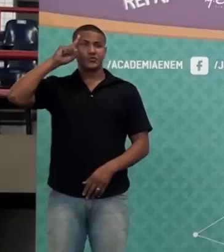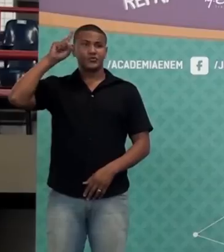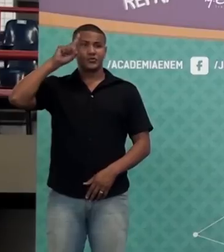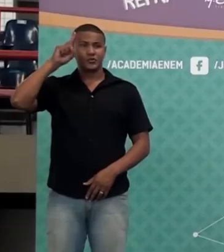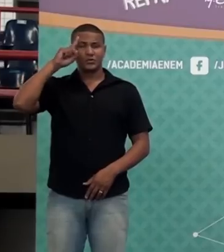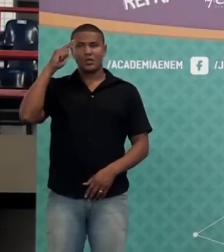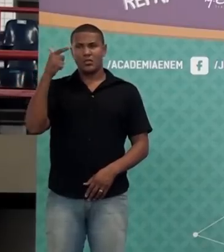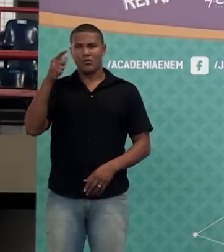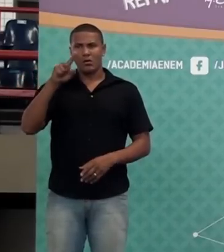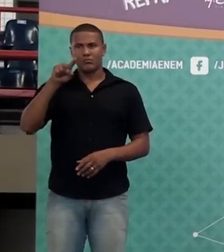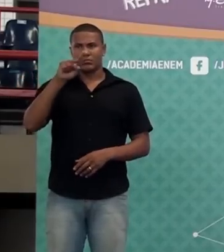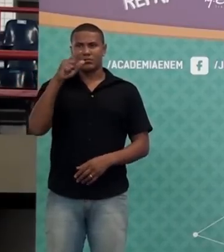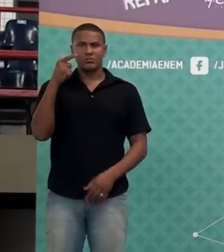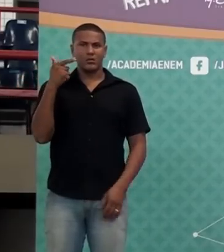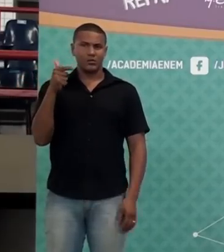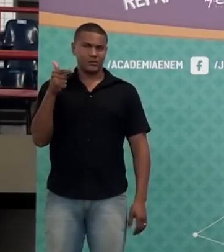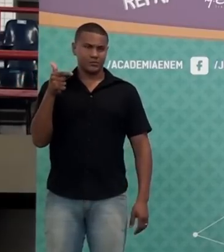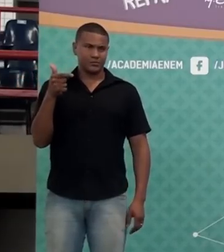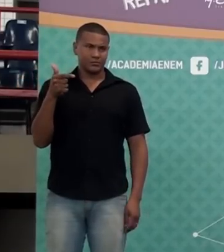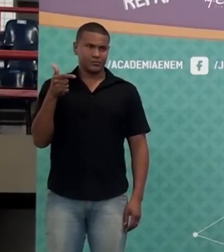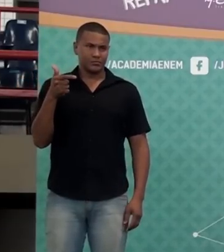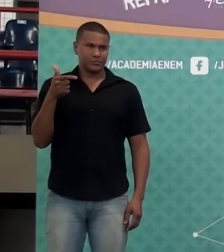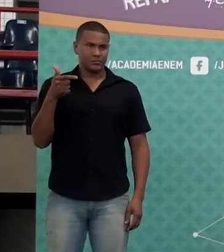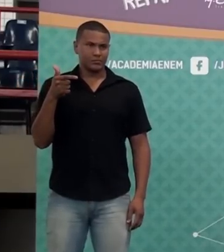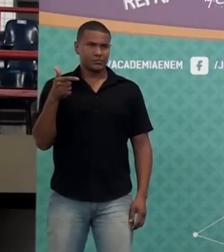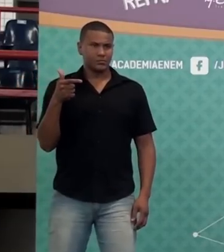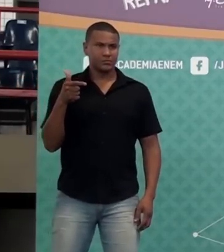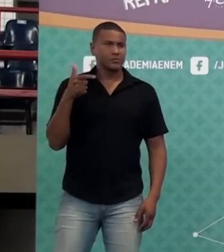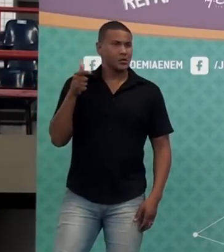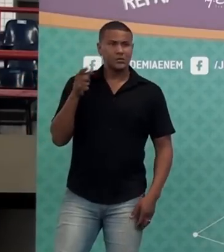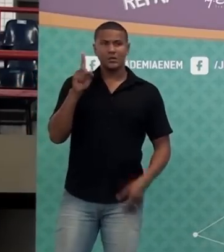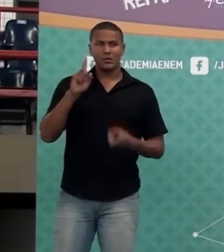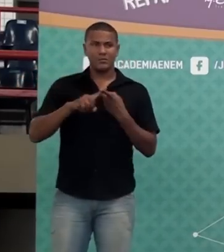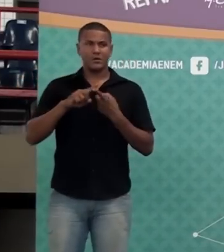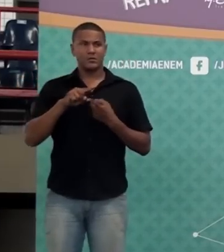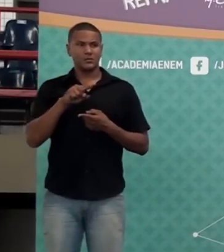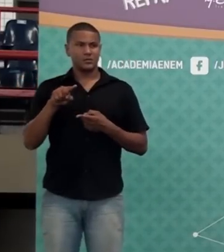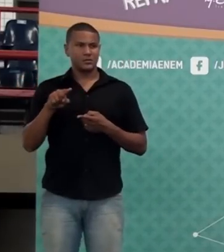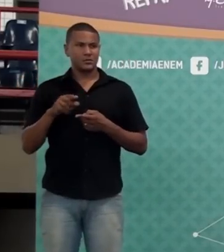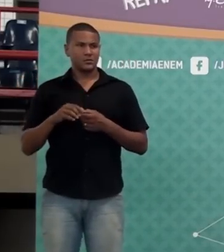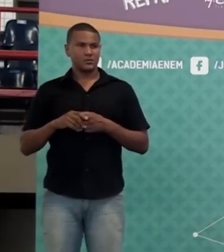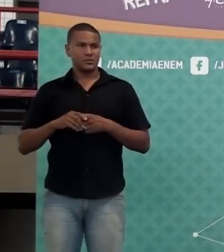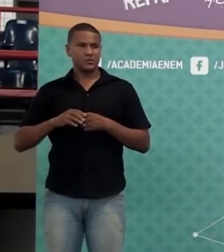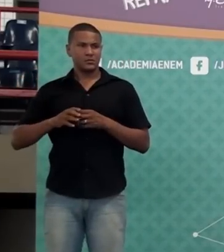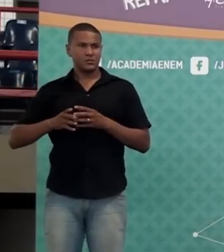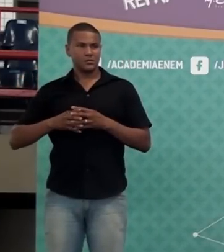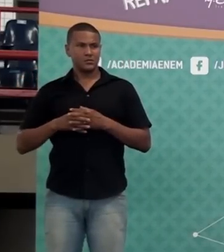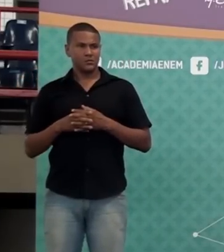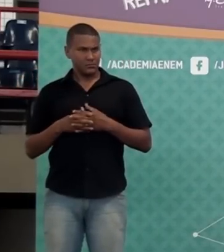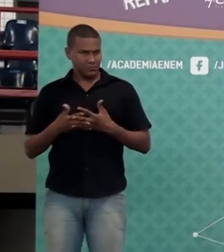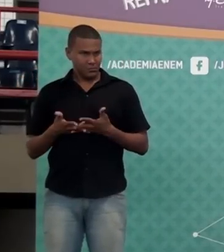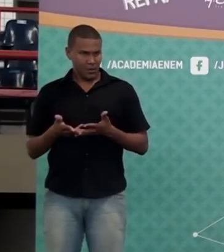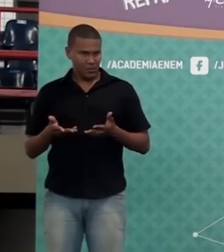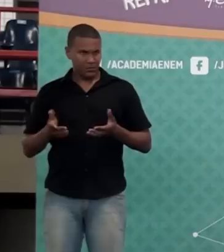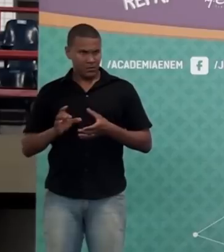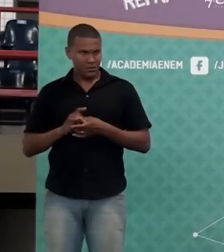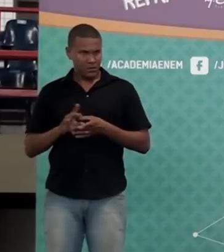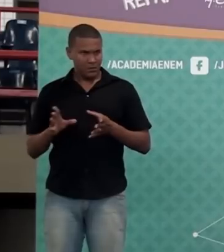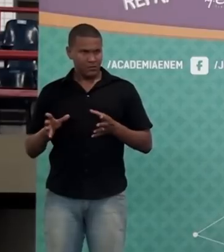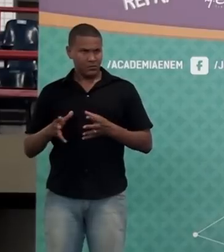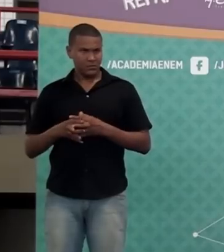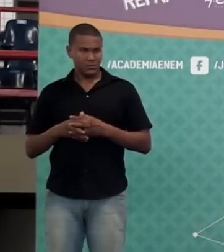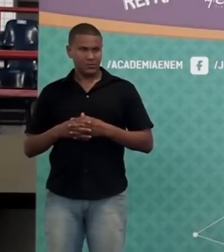palavras repetidas, tá? Não tem crase, não tem hífen. Antes, até dezembro, a palavra